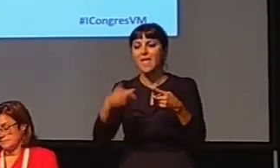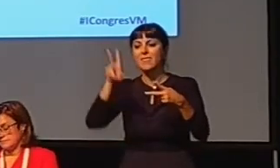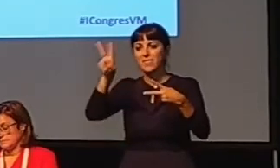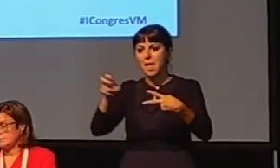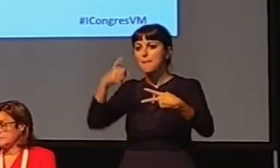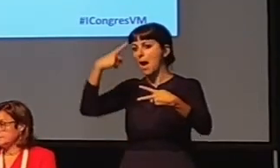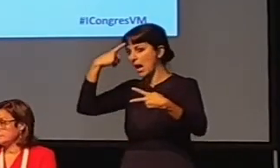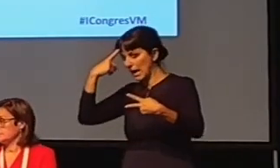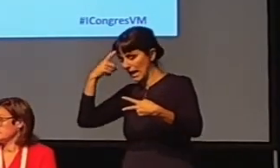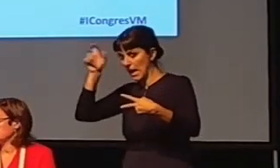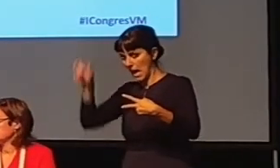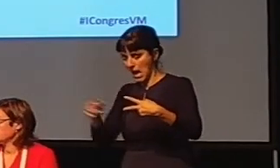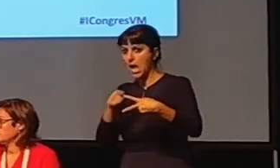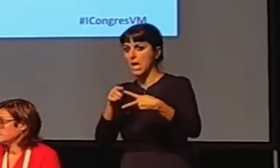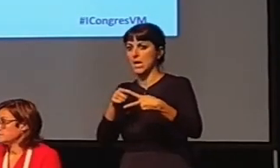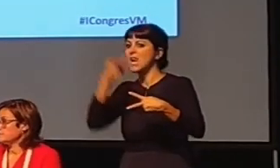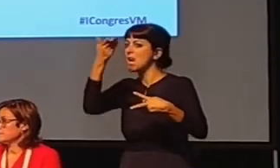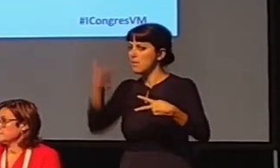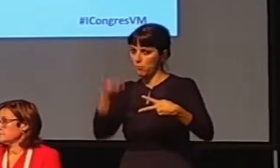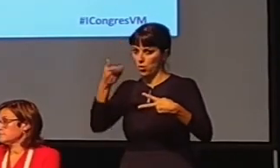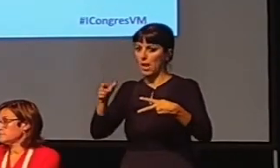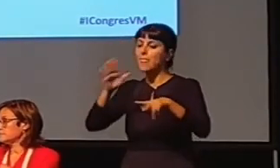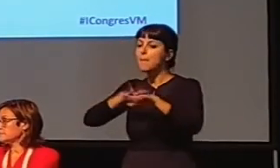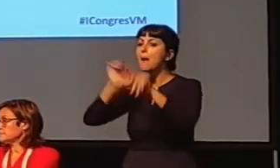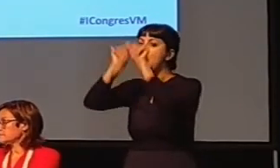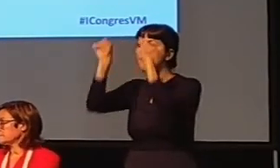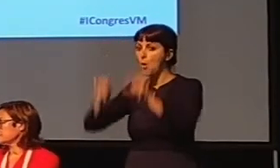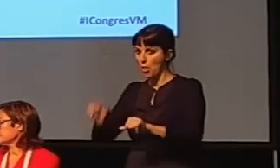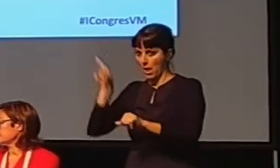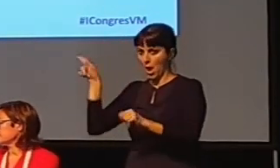el tema del model d'abordatge és molt important, el que passa és que